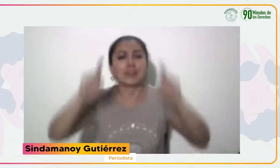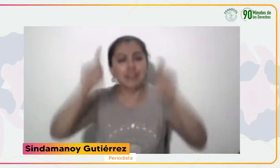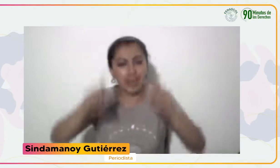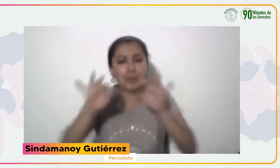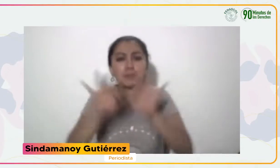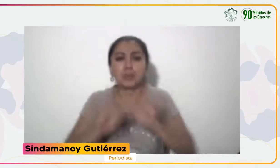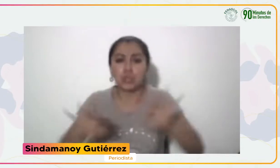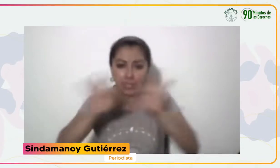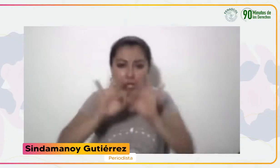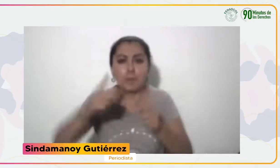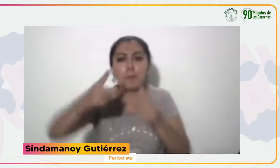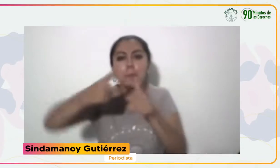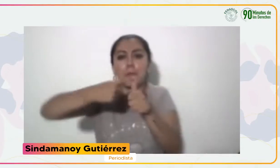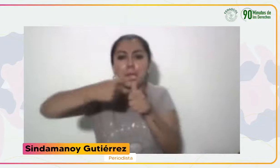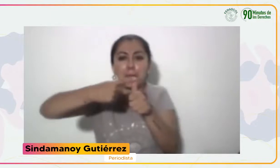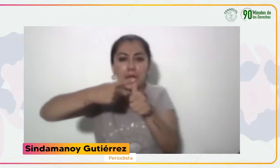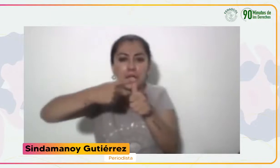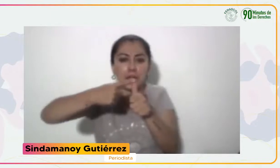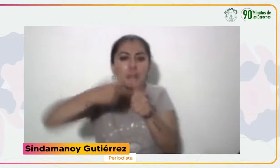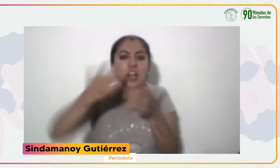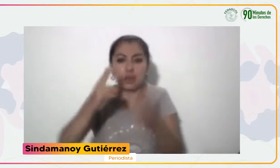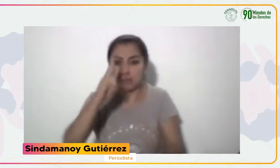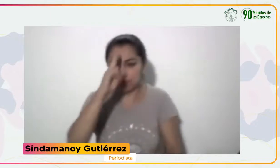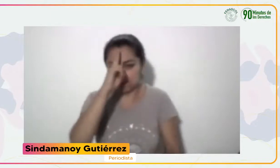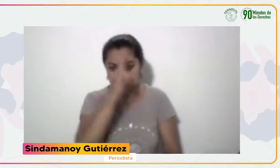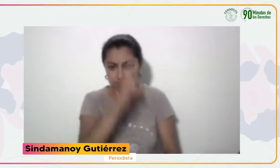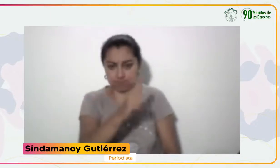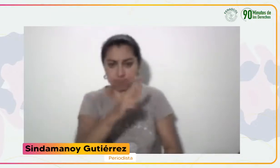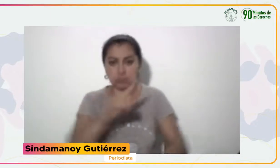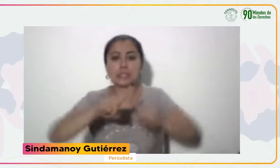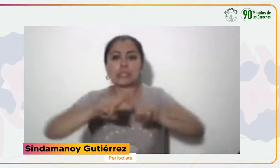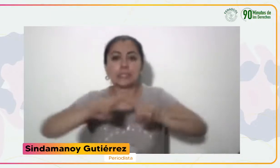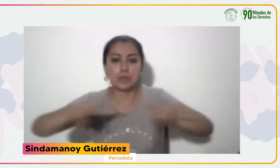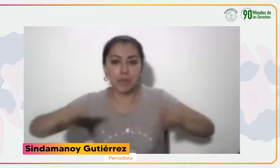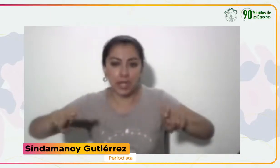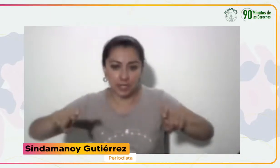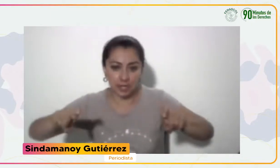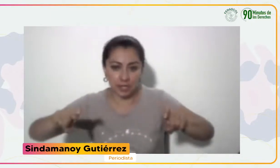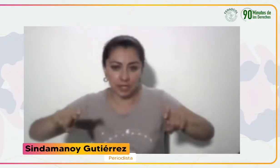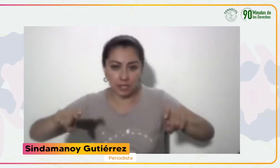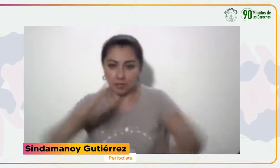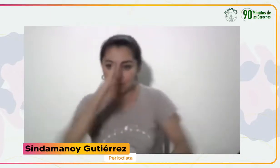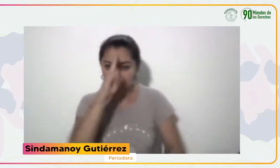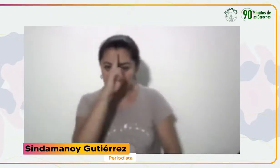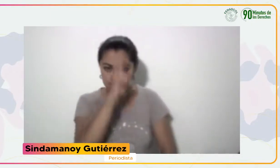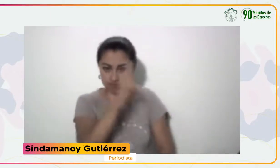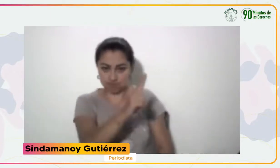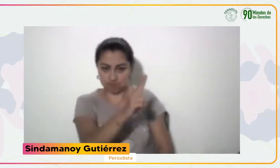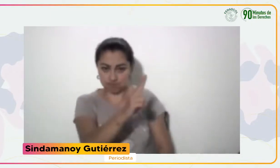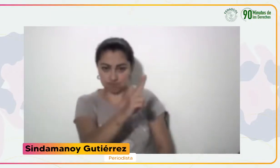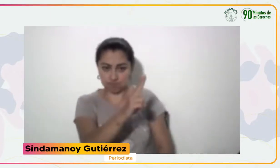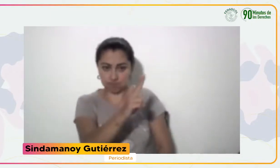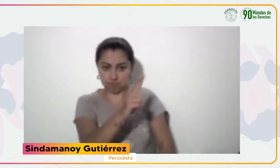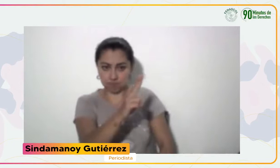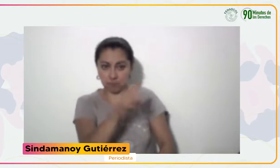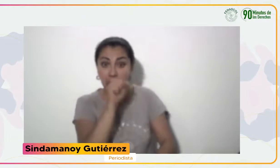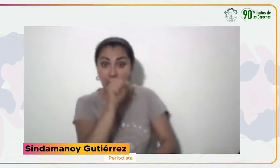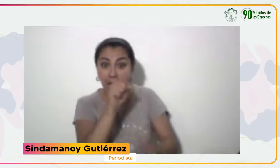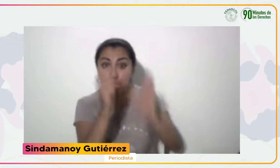totalmente diferentes y son válidos. Pero lo importante es que, lo primero, el respeto, respetar la diversidad que somos como